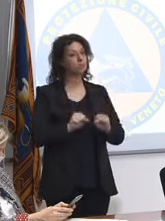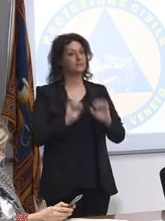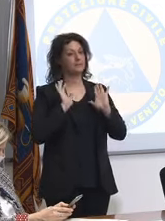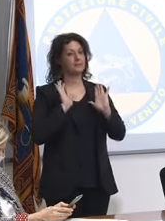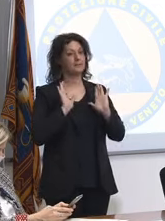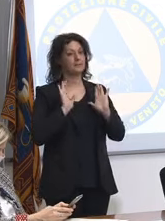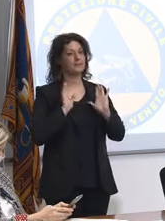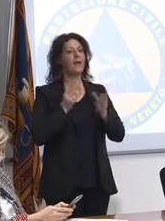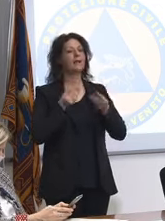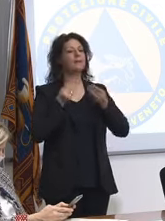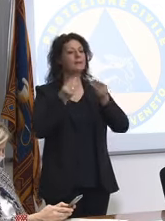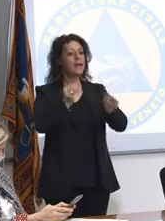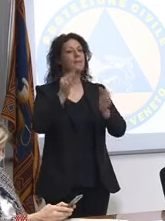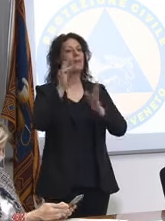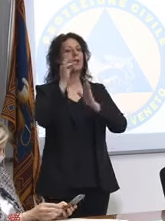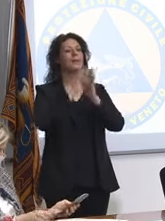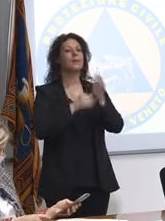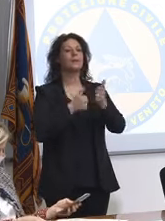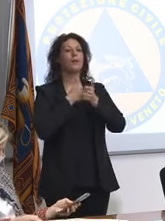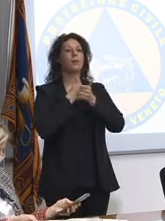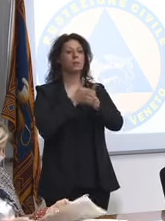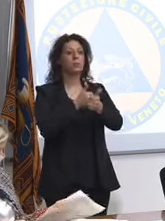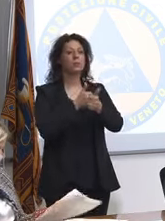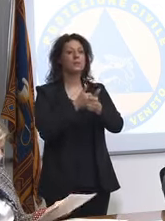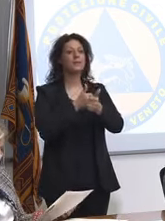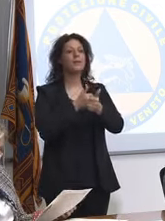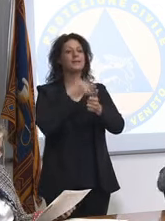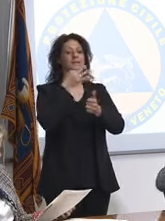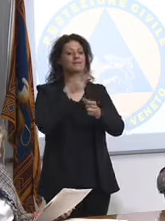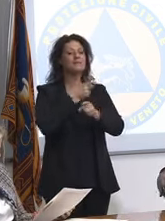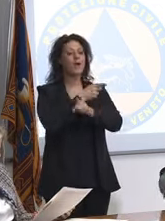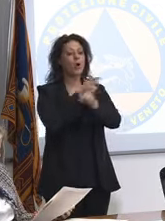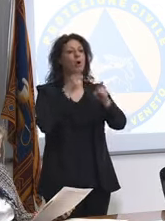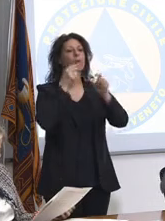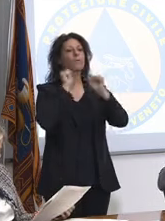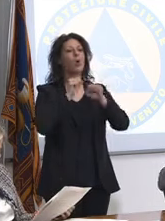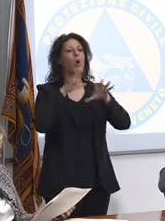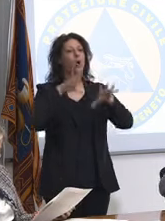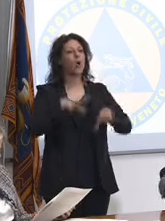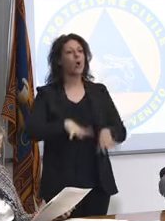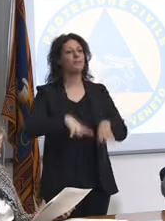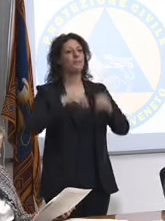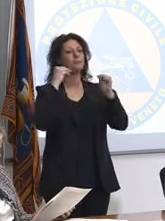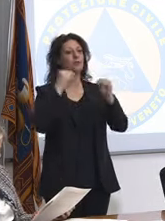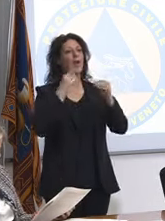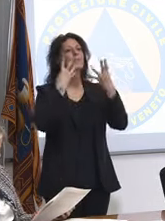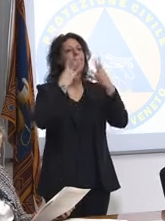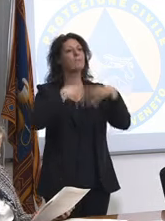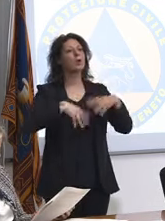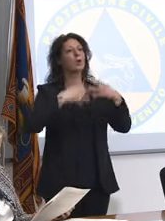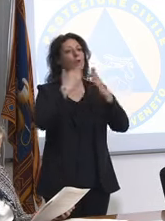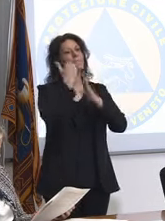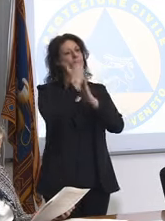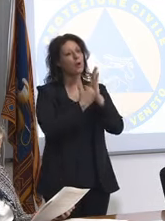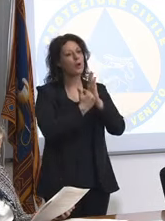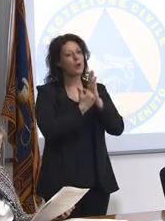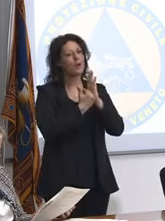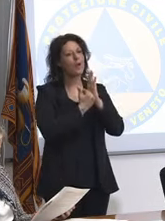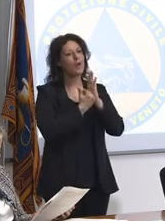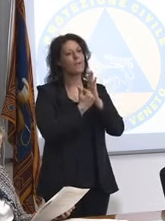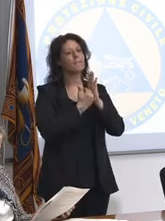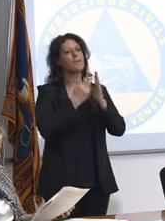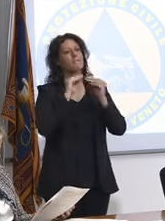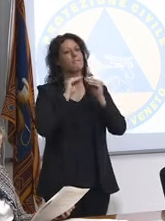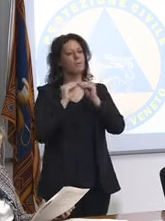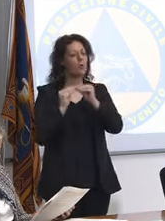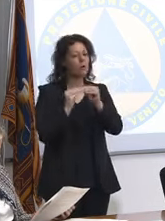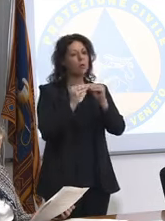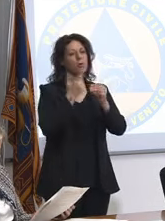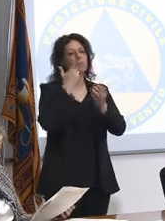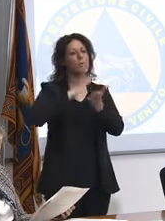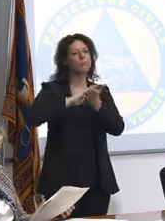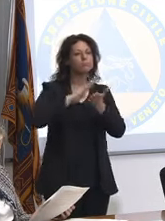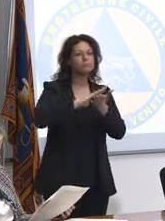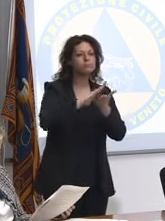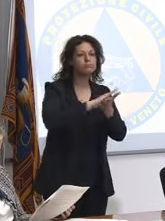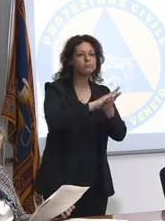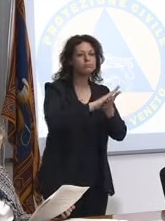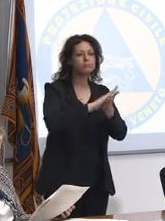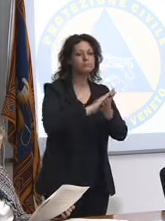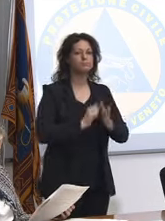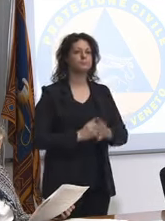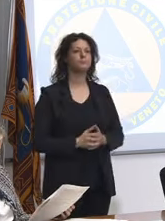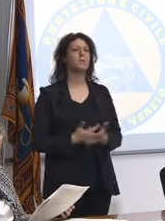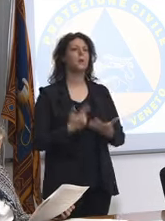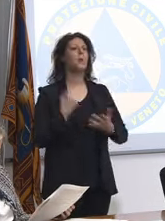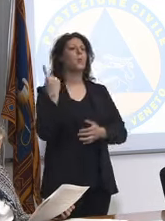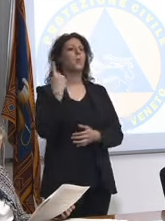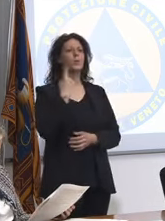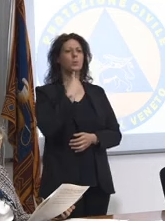mettere nelle condizioni gli operatori di cominciare a sanificare, a programmare, a progettare. Qualcuno dice: ma Zaia